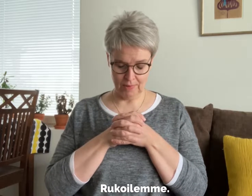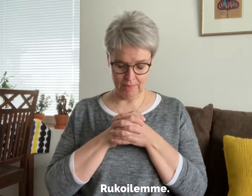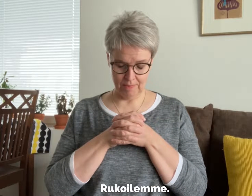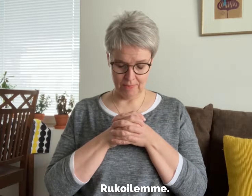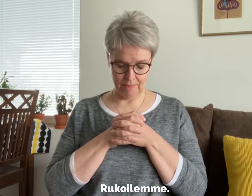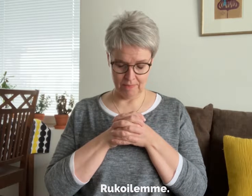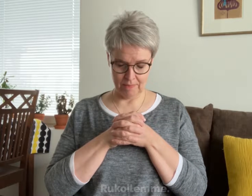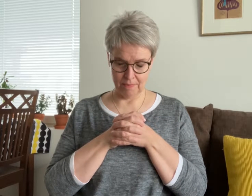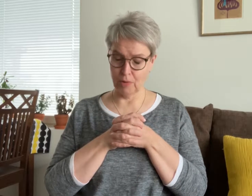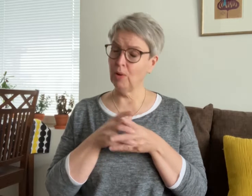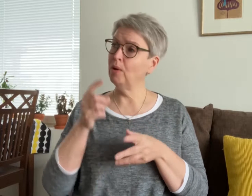Rukoilemme.